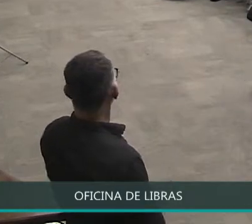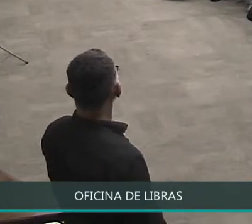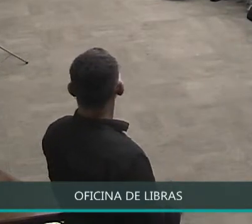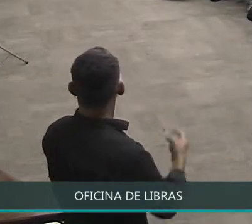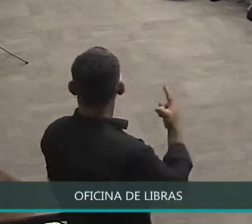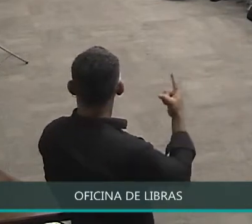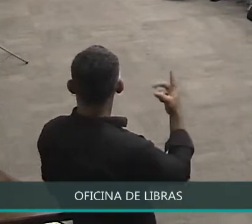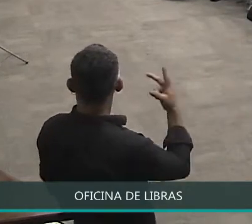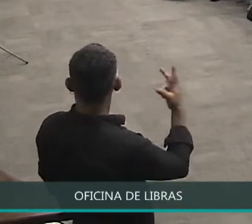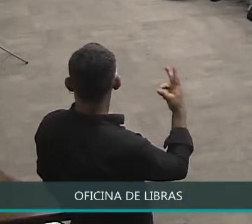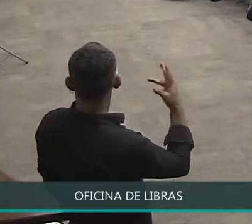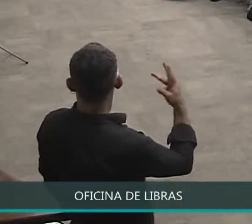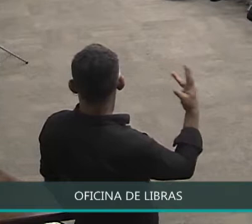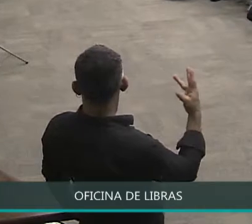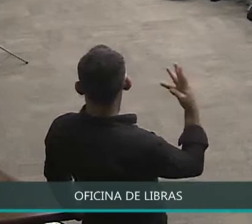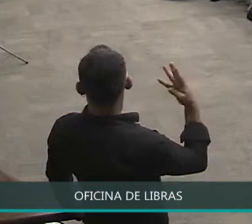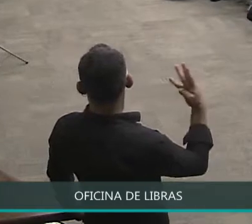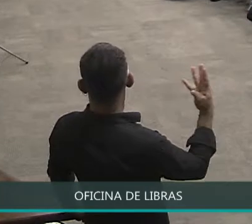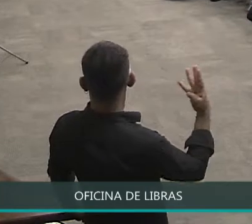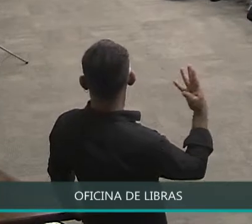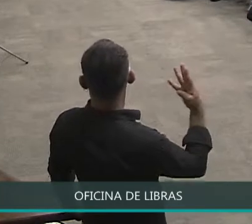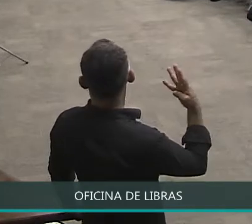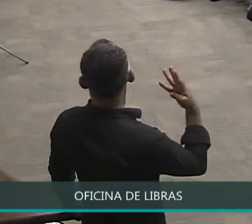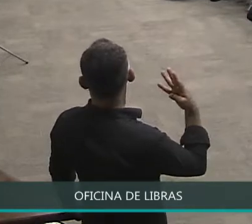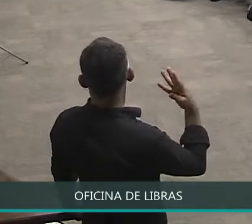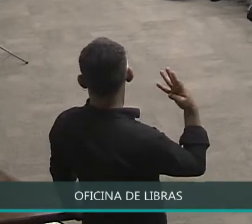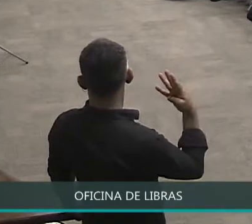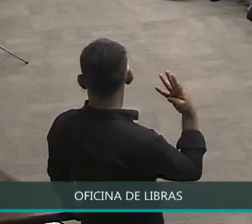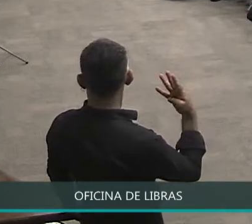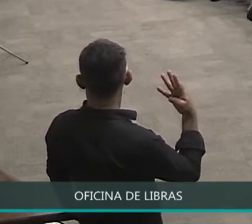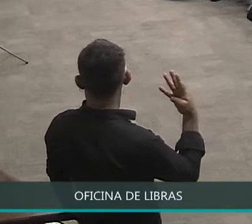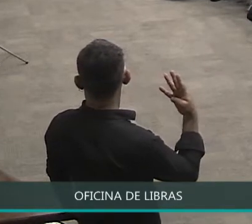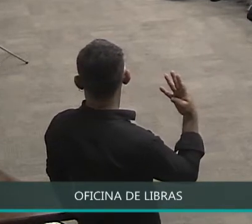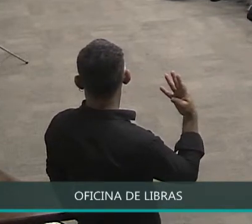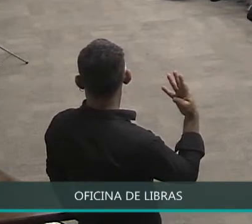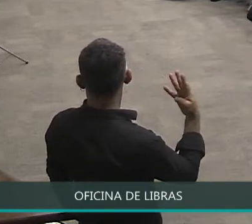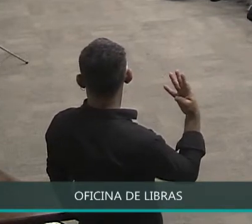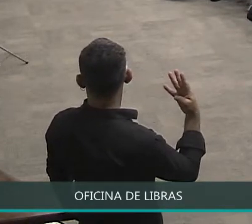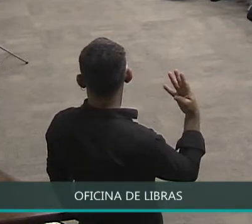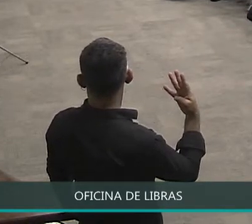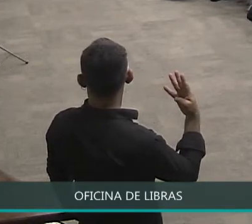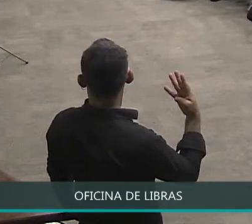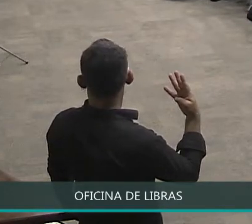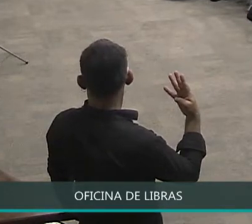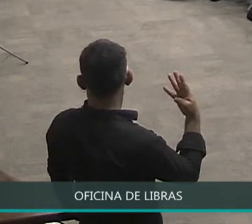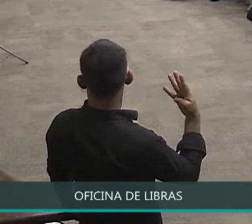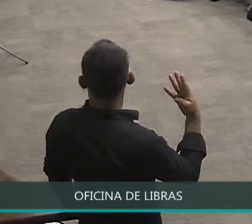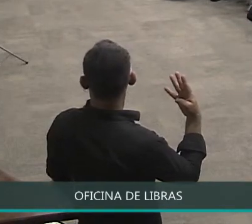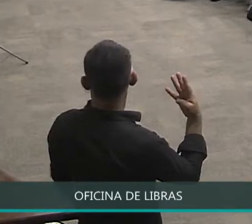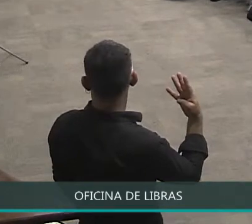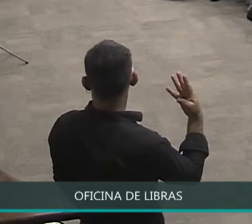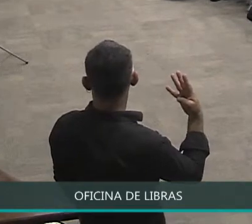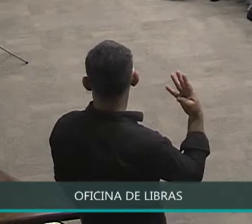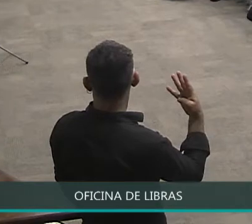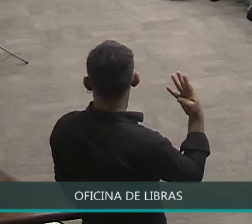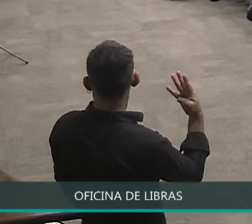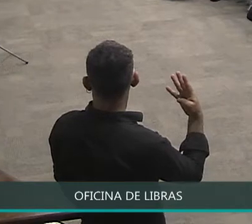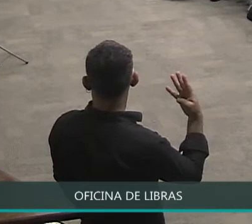ordinal, cardinal, mas isso aí é outro módulo. Aqui, se a gente fizer, está super bem entendido.